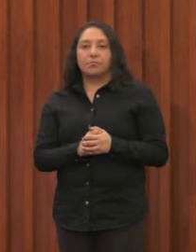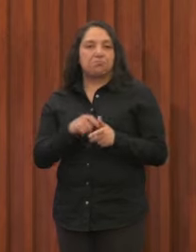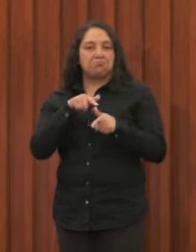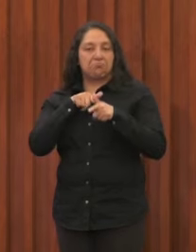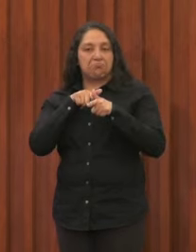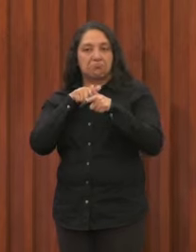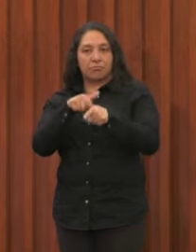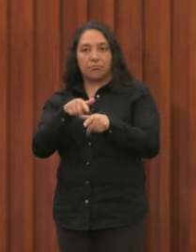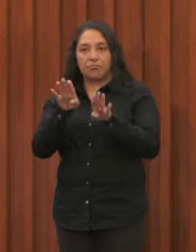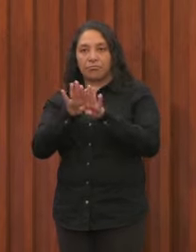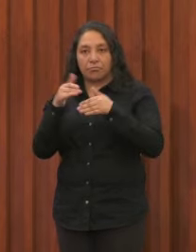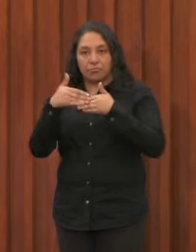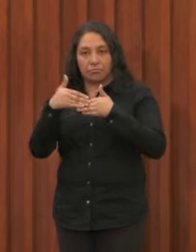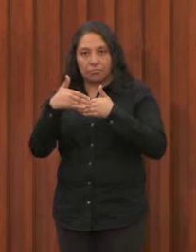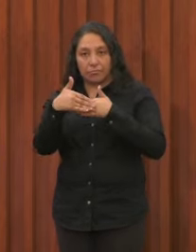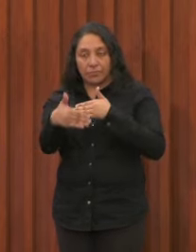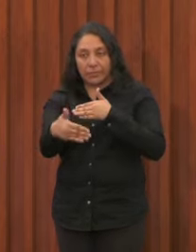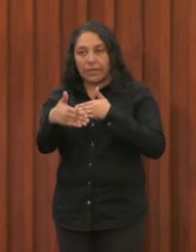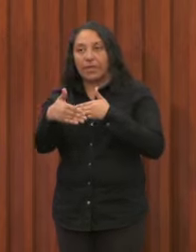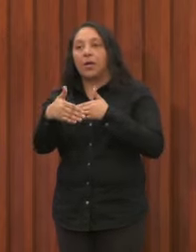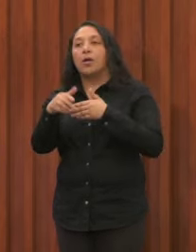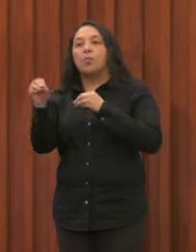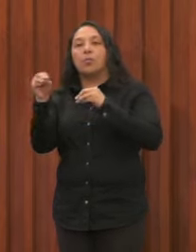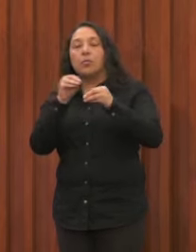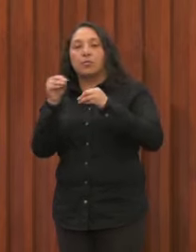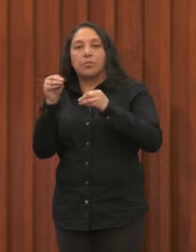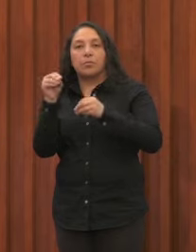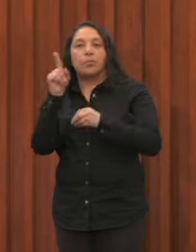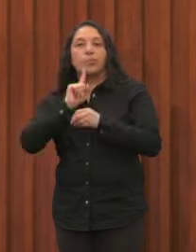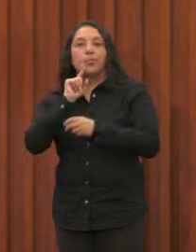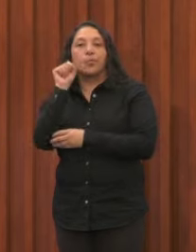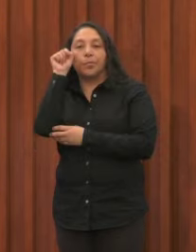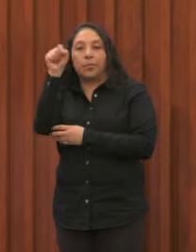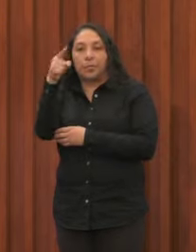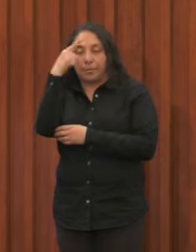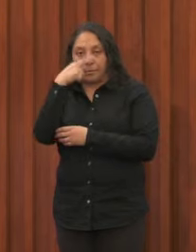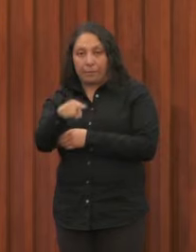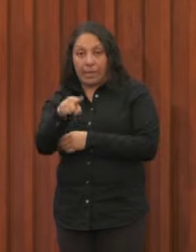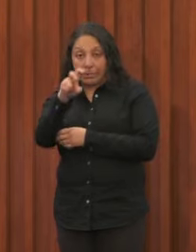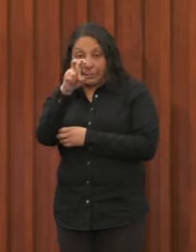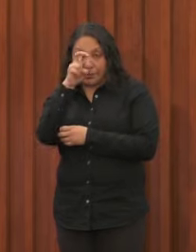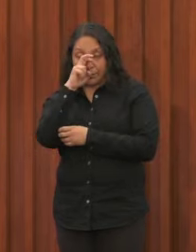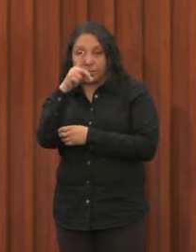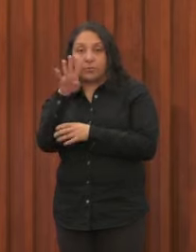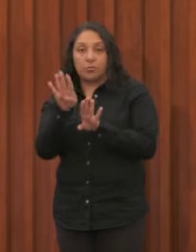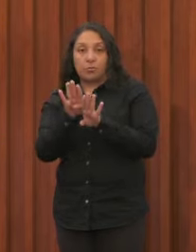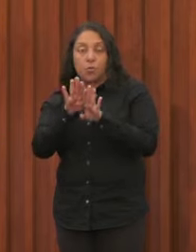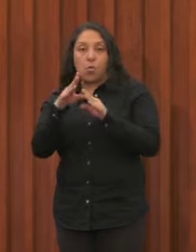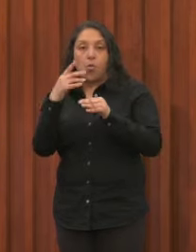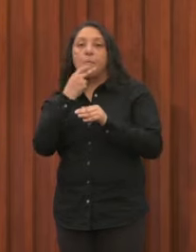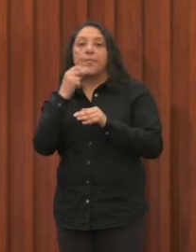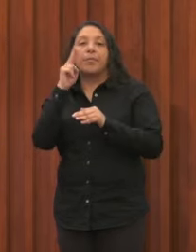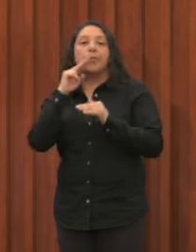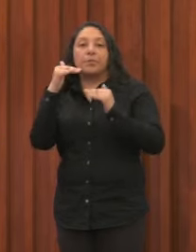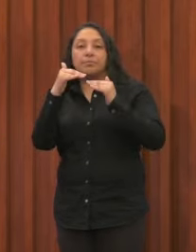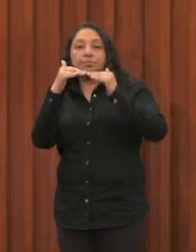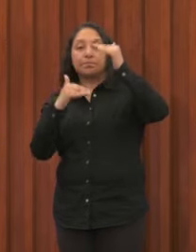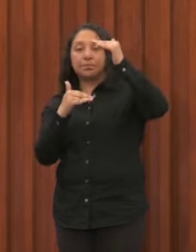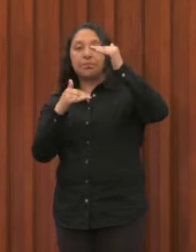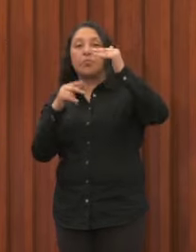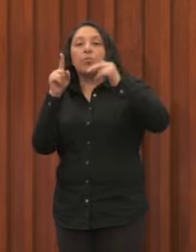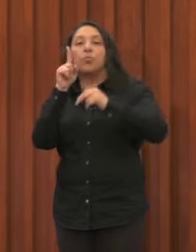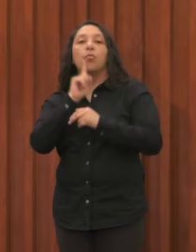largo camino recorrido por los movimientos feministas para visibilizar y exigir un alto de este problema de desigualdad de género, las mujeres y